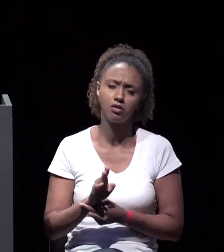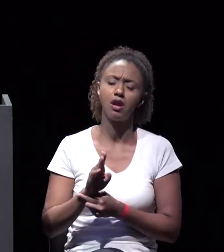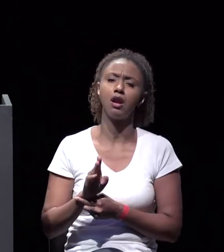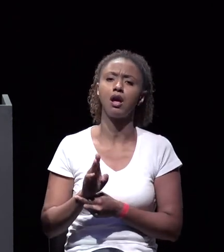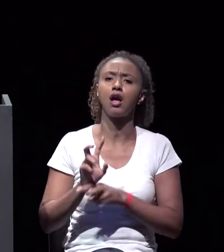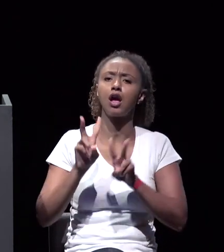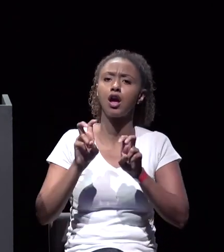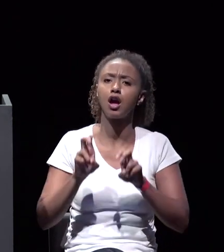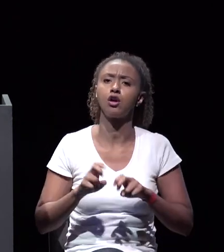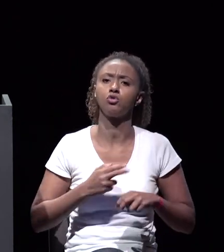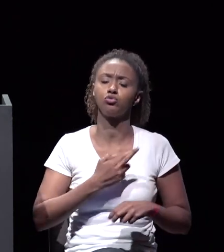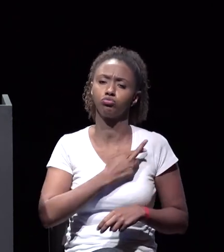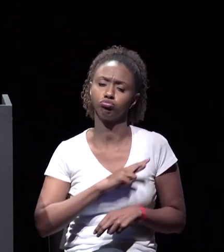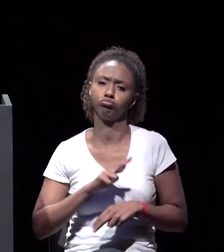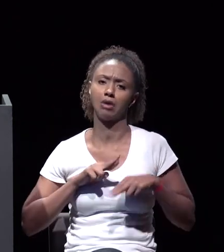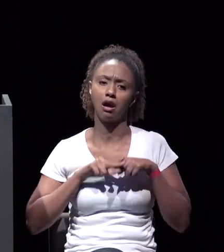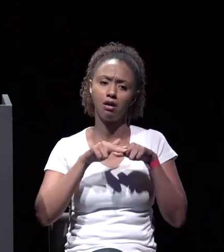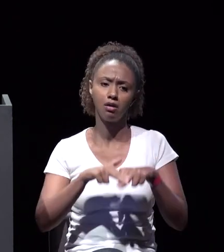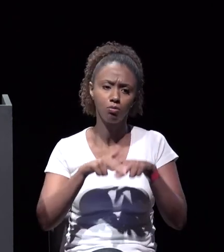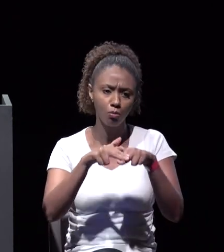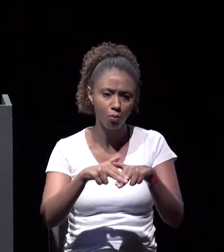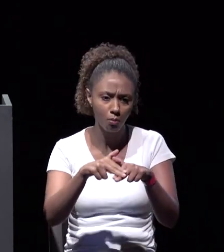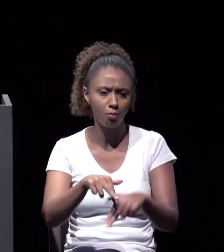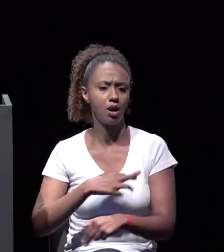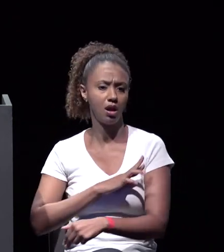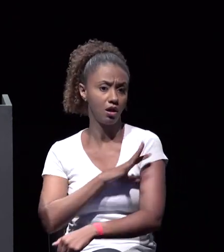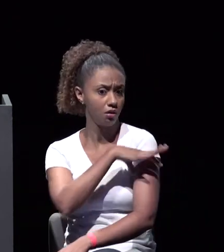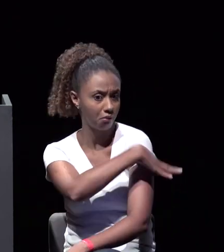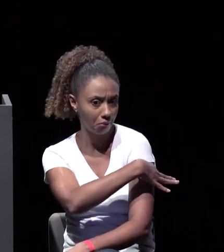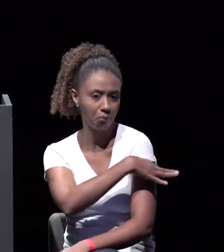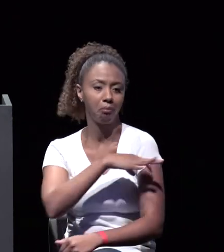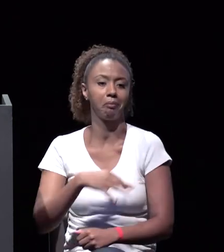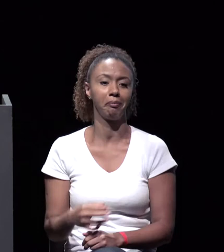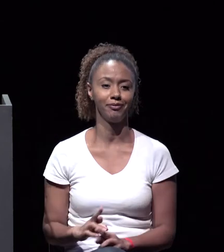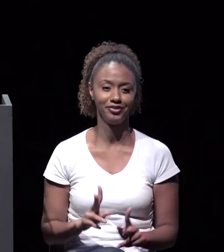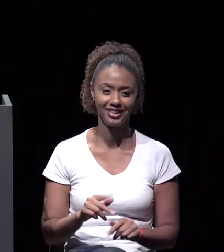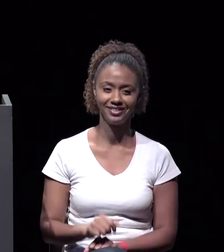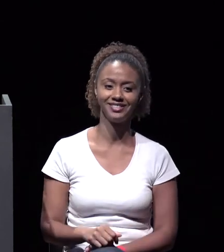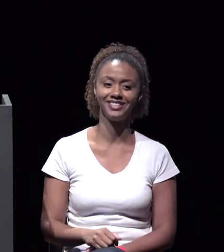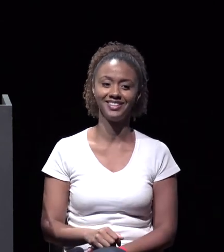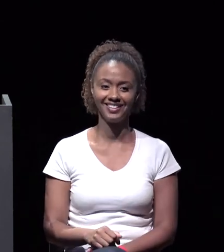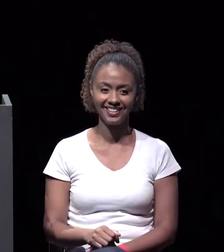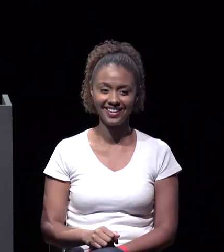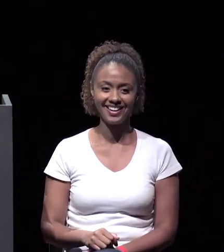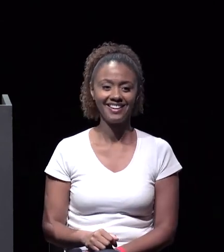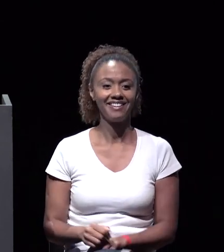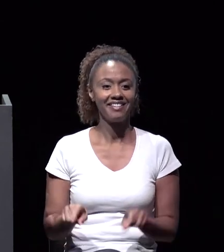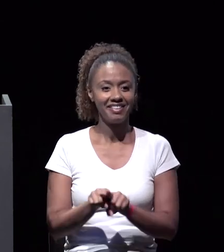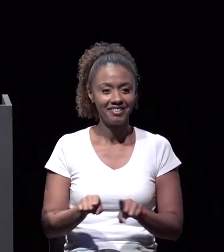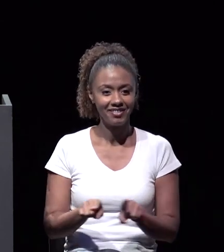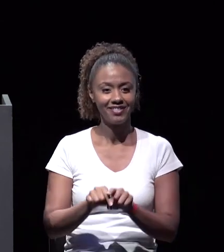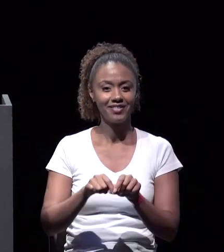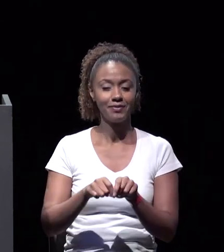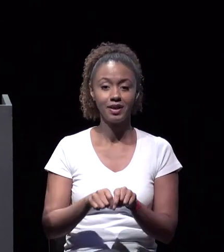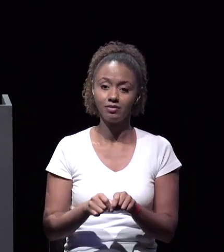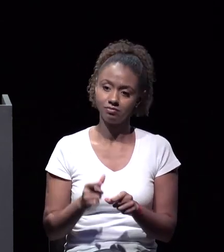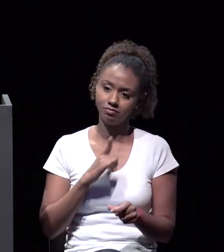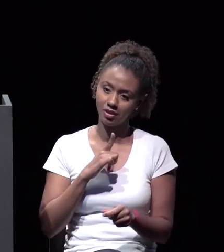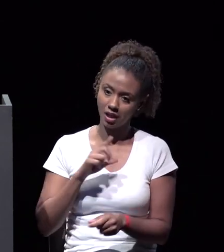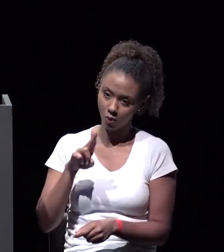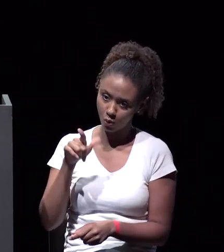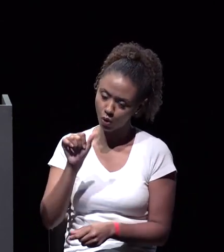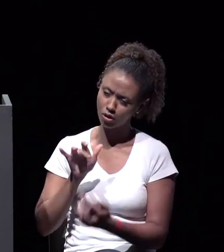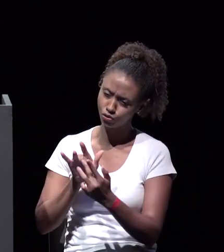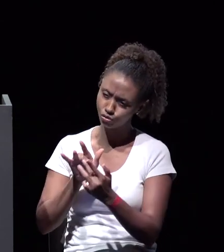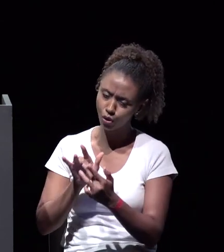africana eu agradeço também a oportunidade o contato com lucas mais estreito com lucas mas de toda a equipe